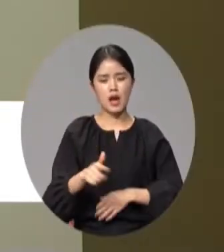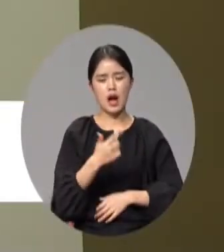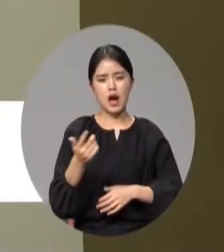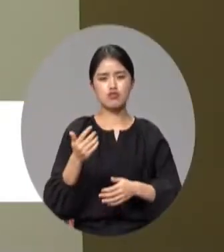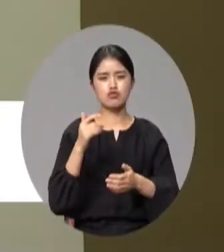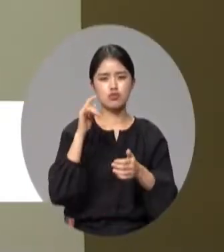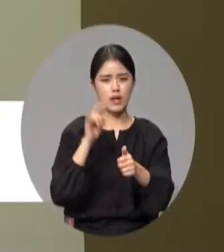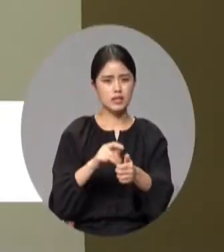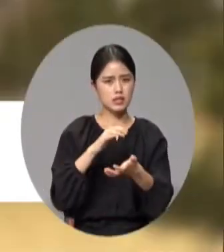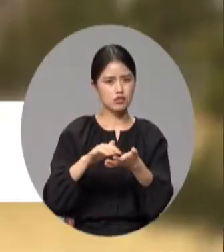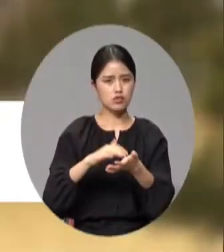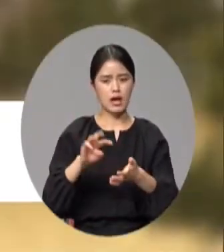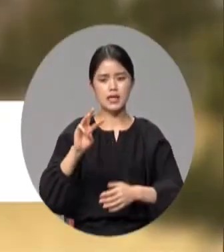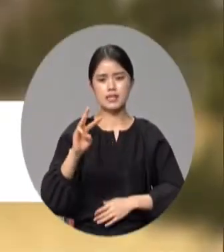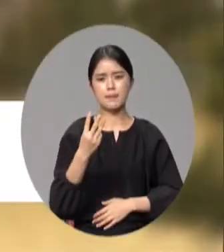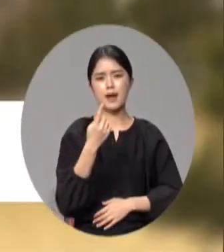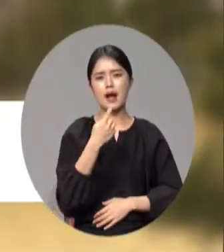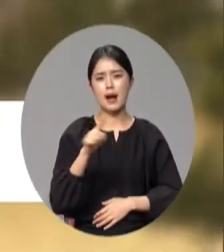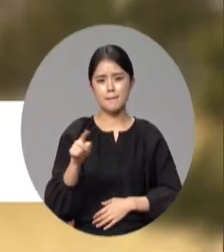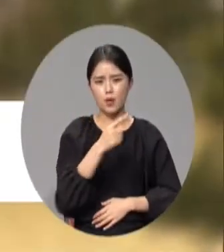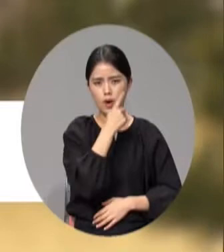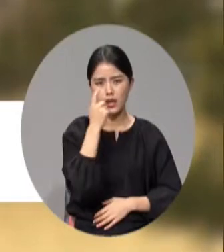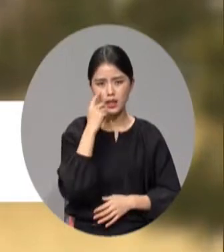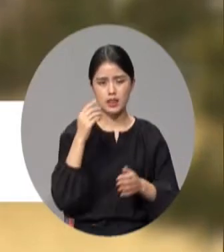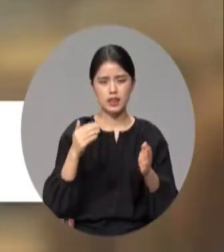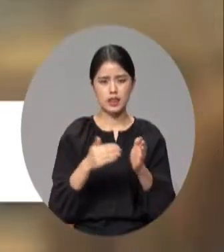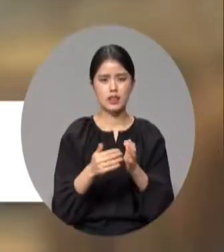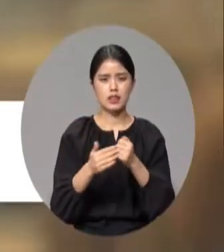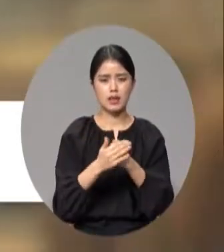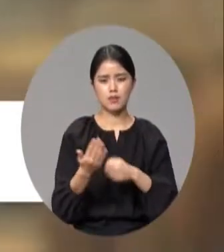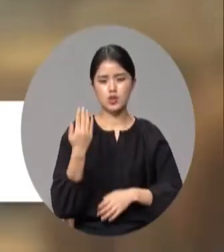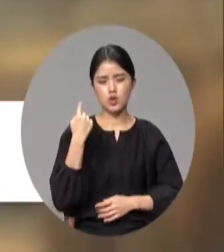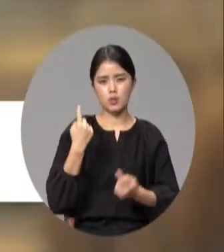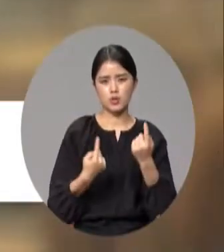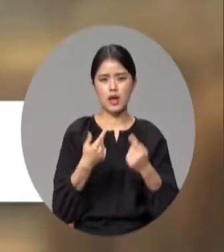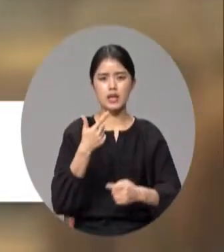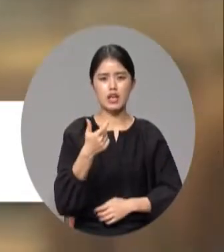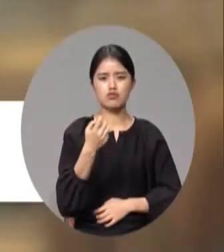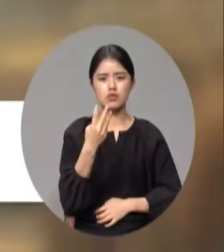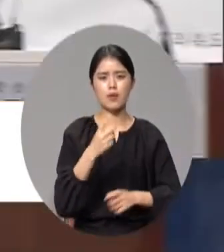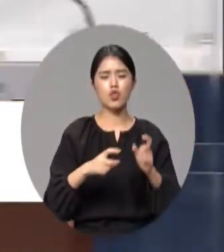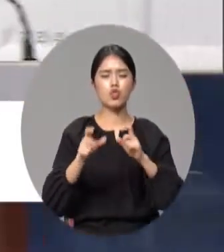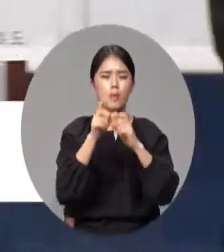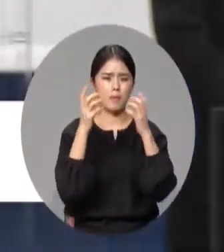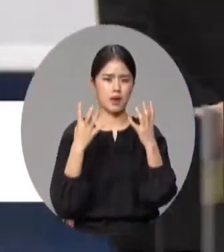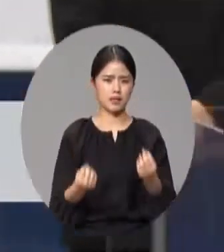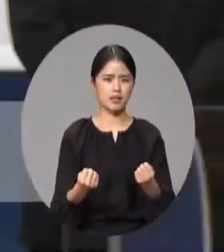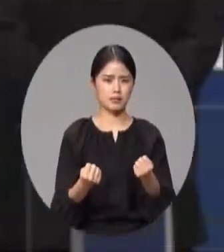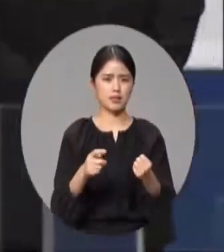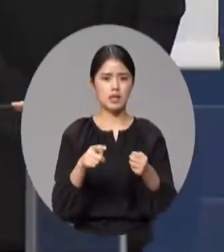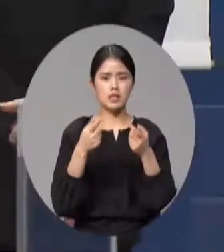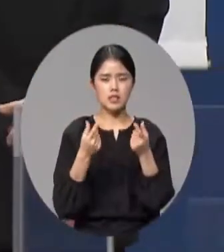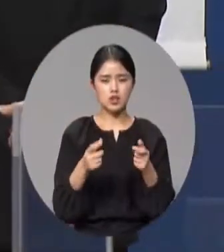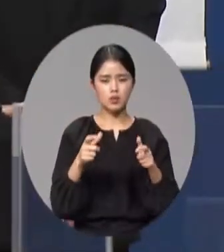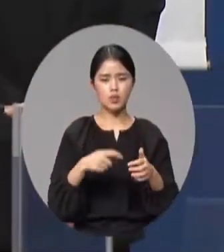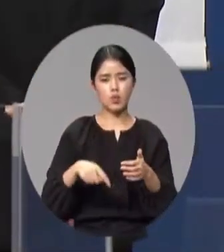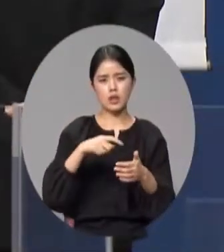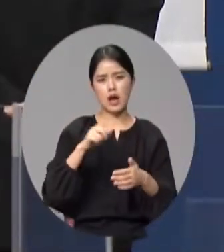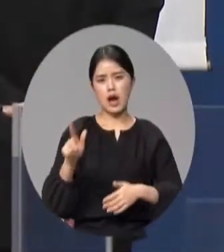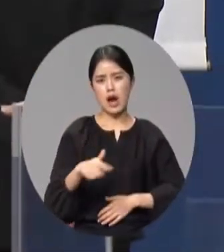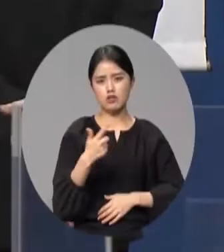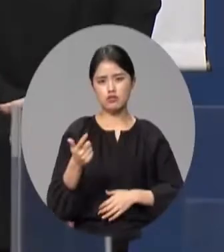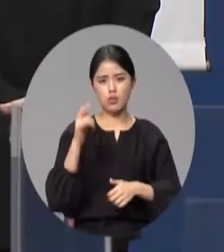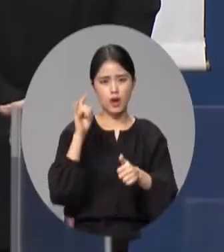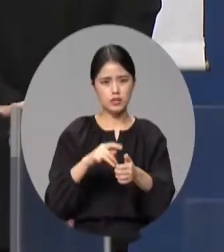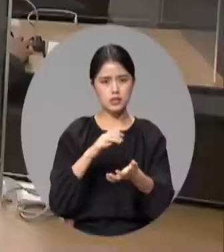확진자 수가 301명으로 집계돼 전날보다 63명 더 많았습니다. 이처럼 도내 1일 확진자